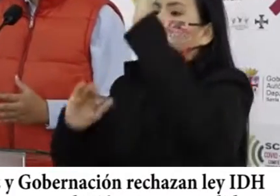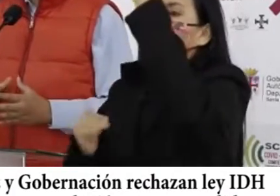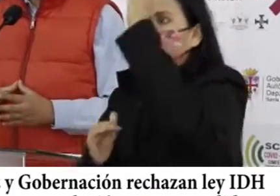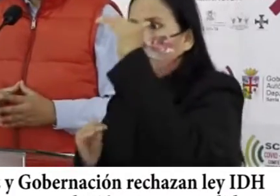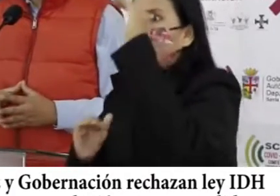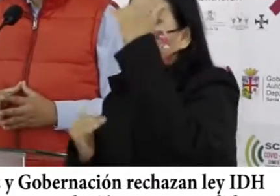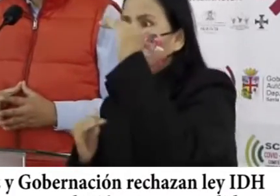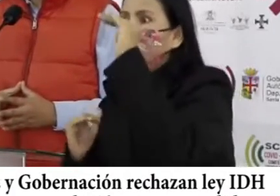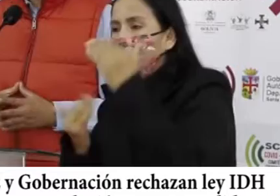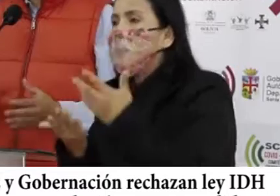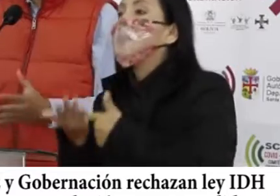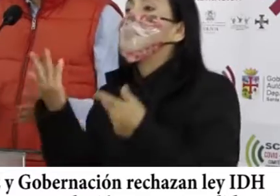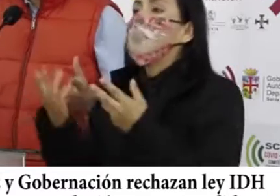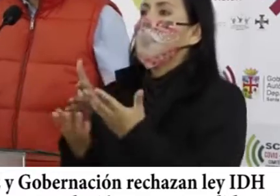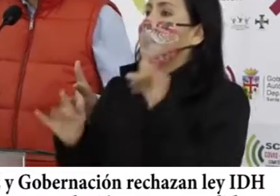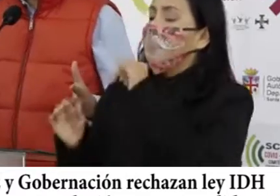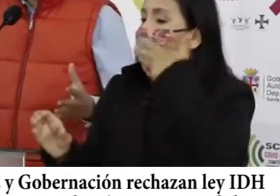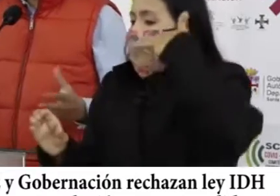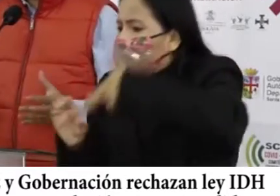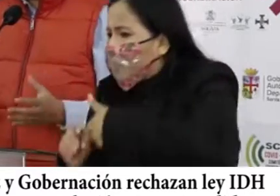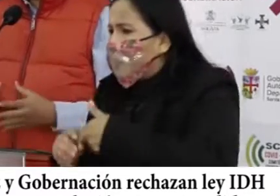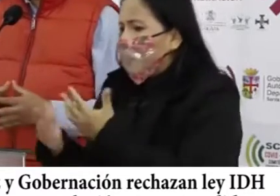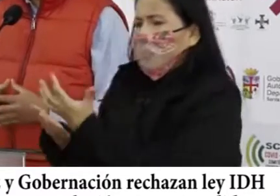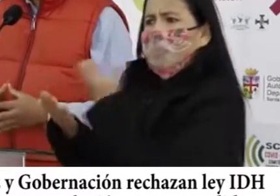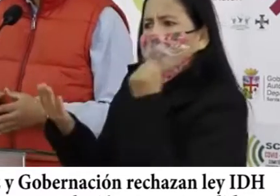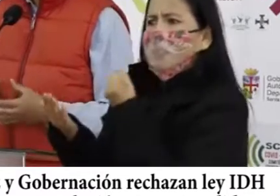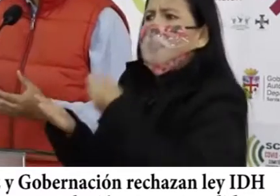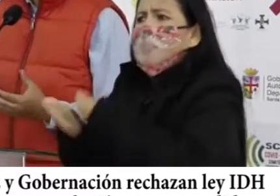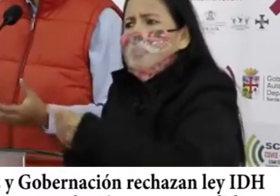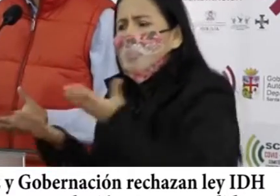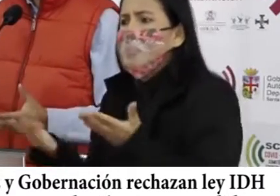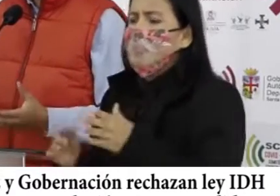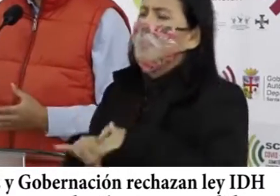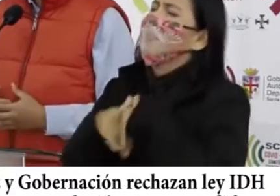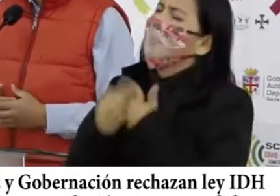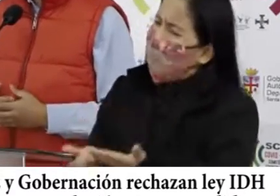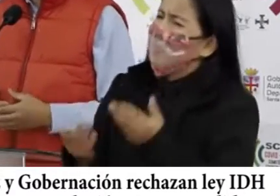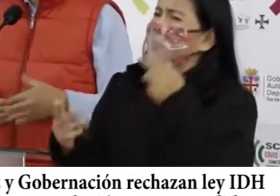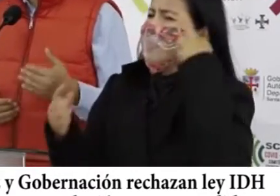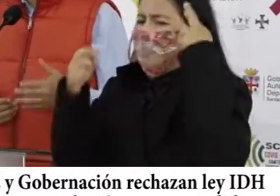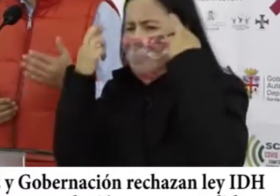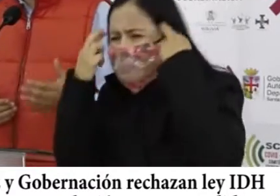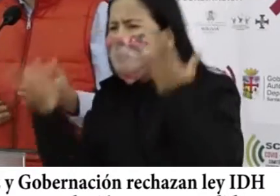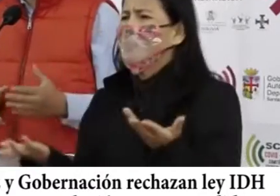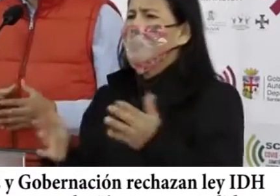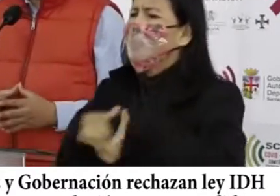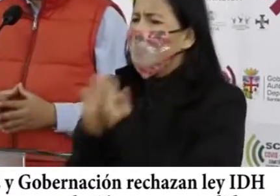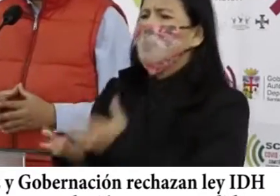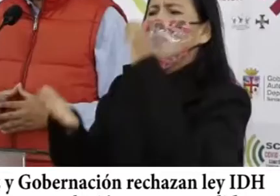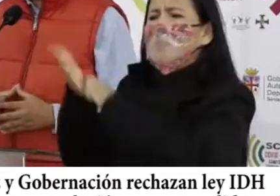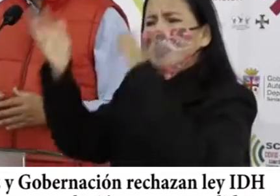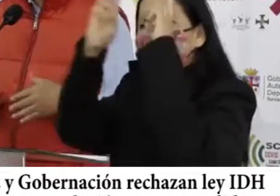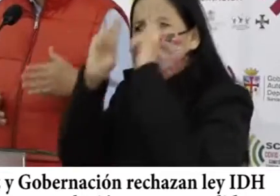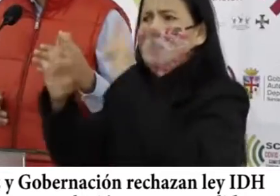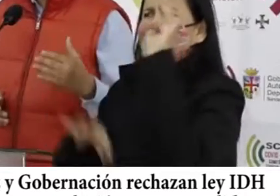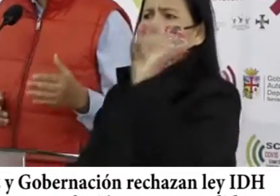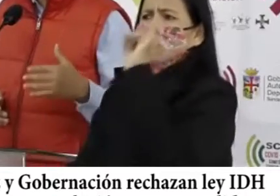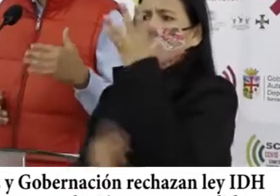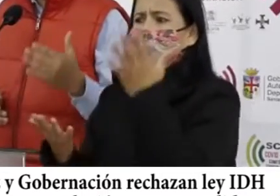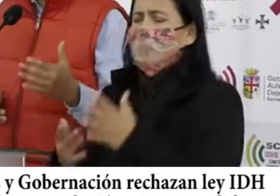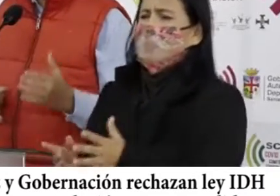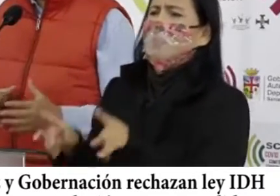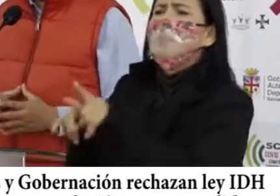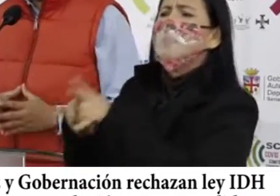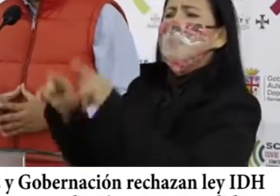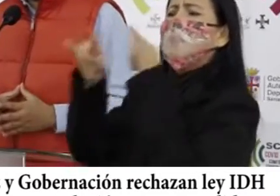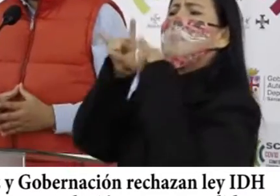disminución de los hidrocarburos, de los ingresos. Entonces, una ley irrisoria, que falta el respeto al pueblo boliviano, que se hace